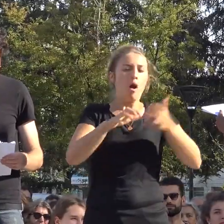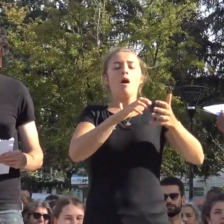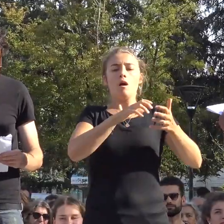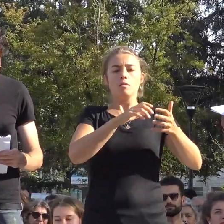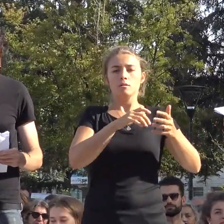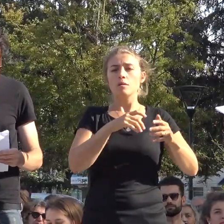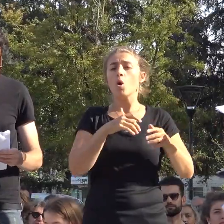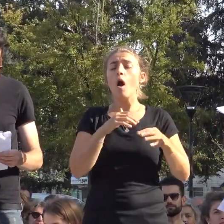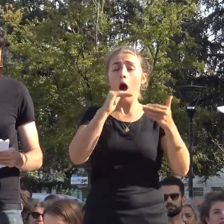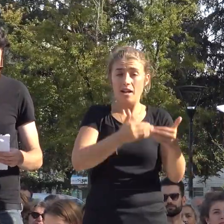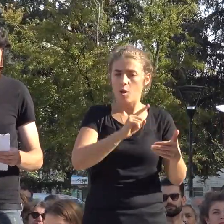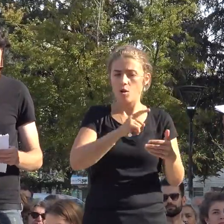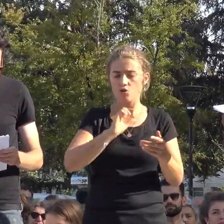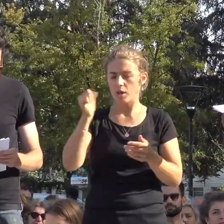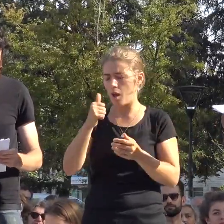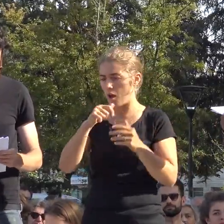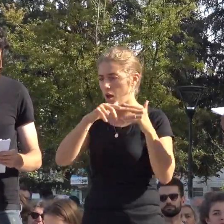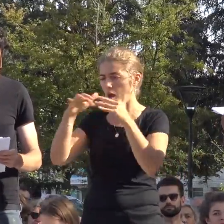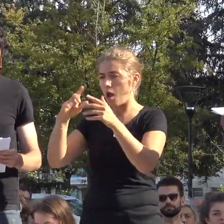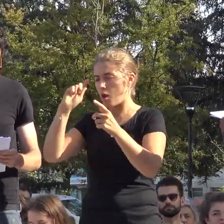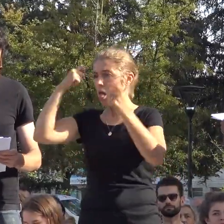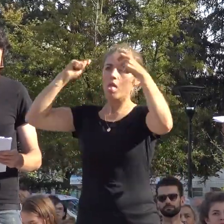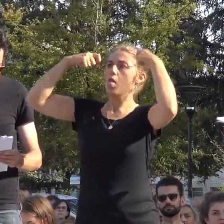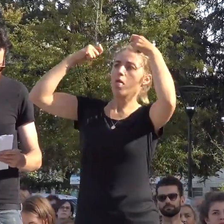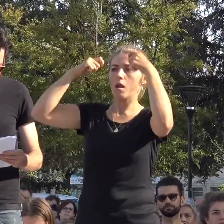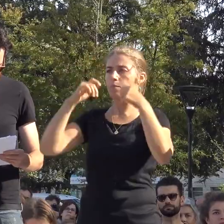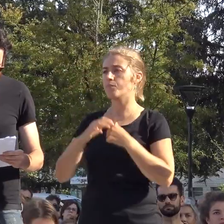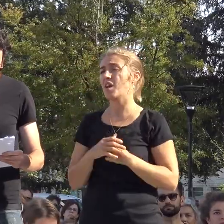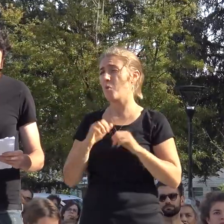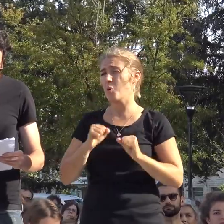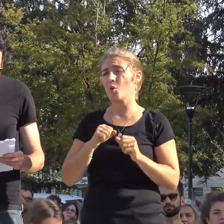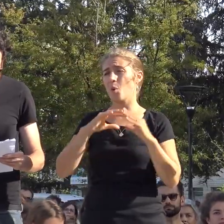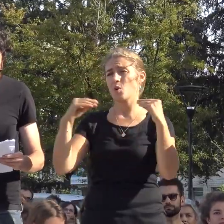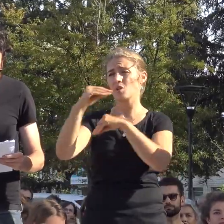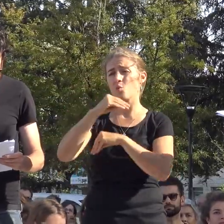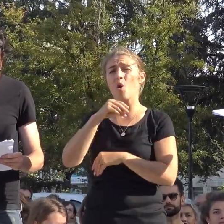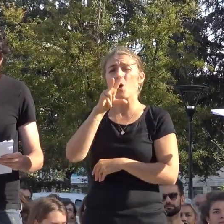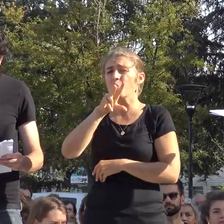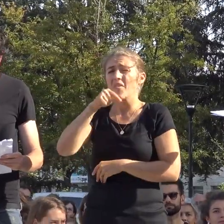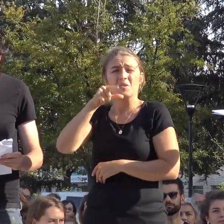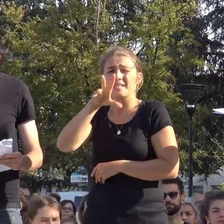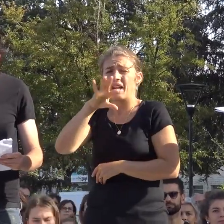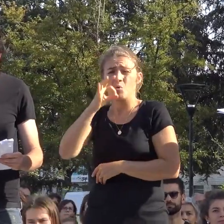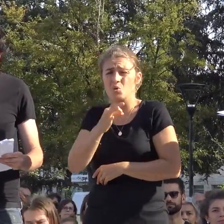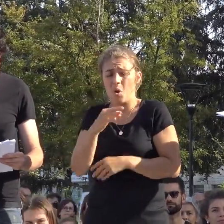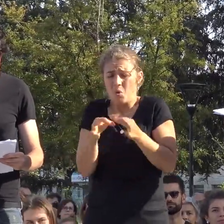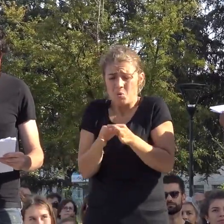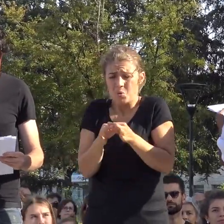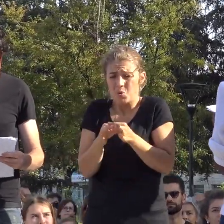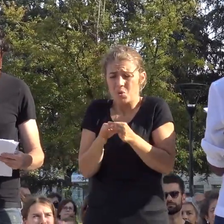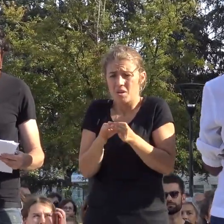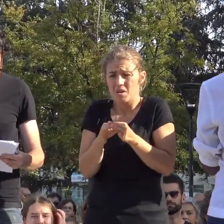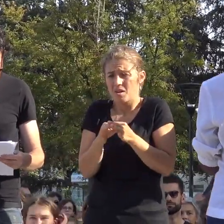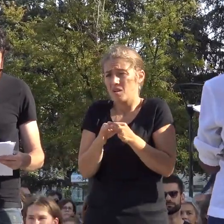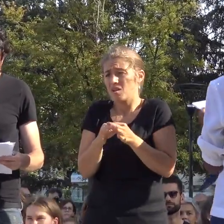d'une vaste prise de conscience. Il suffit que 3,5% de la population